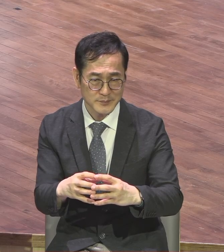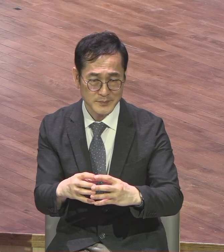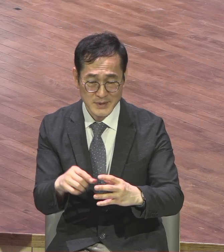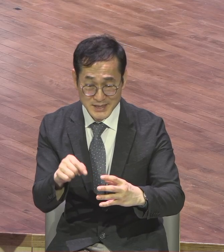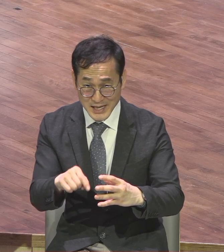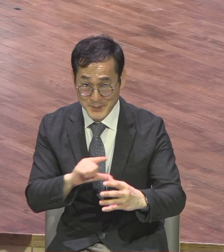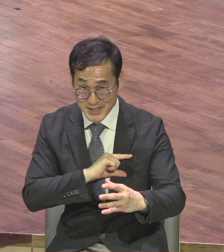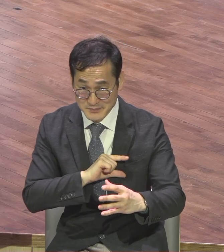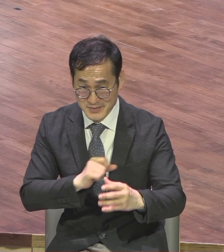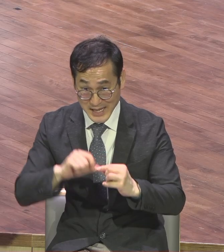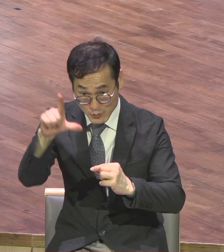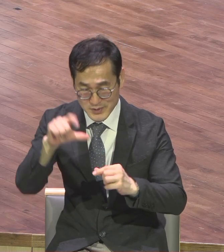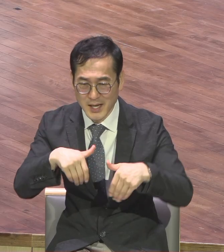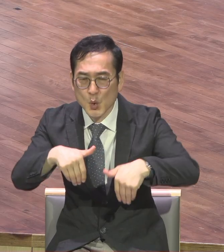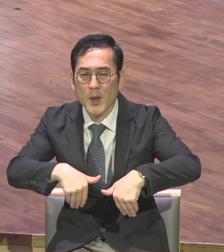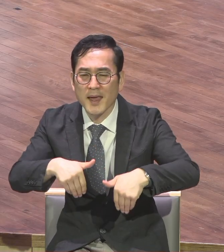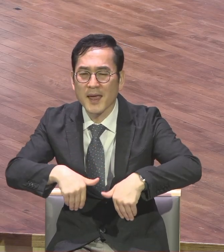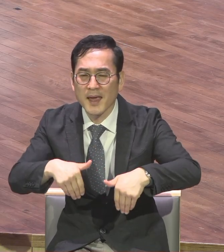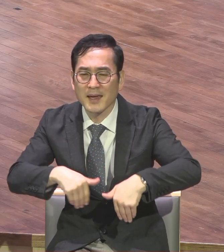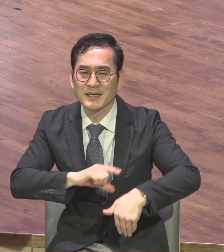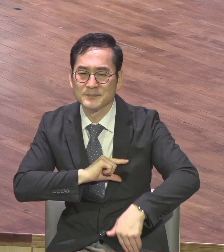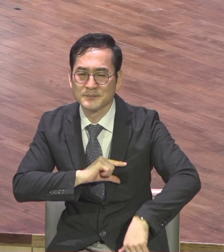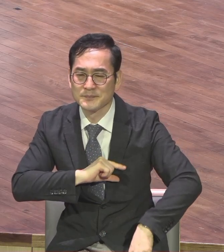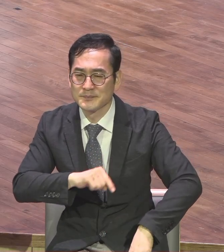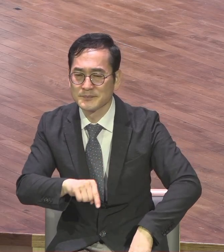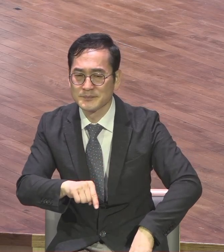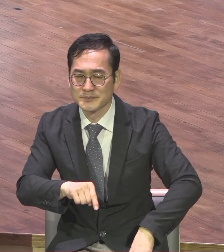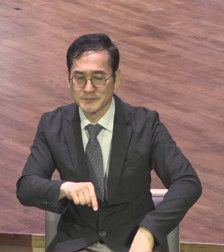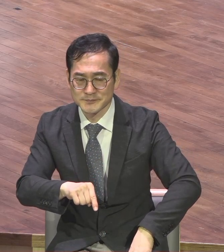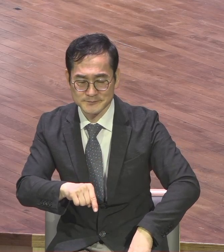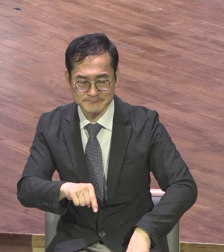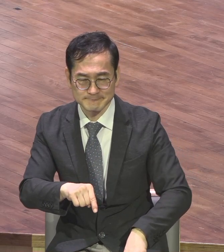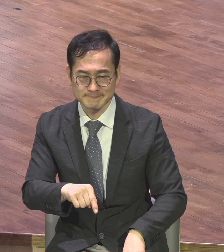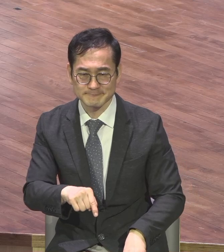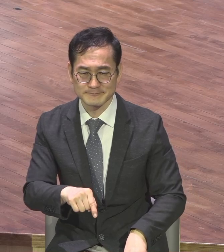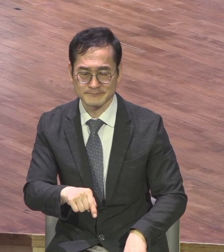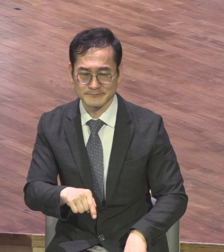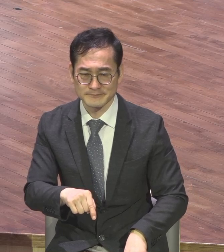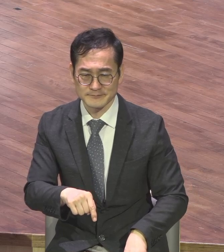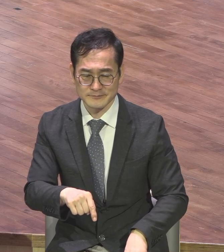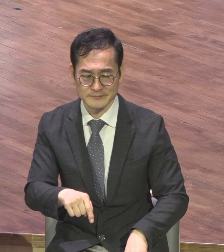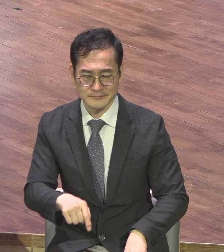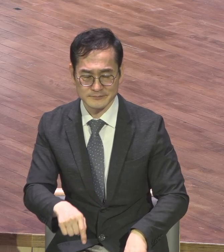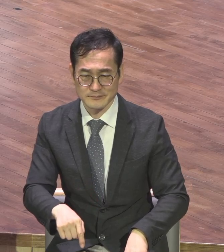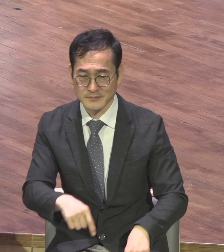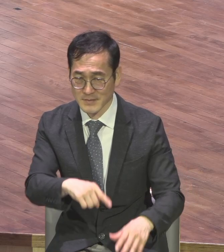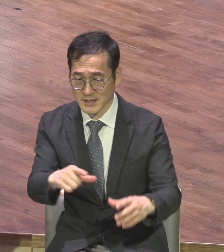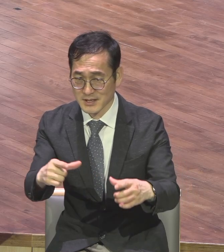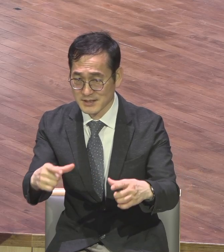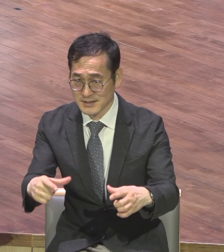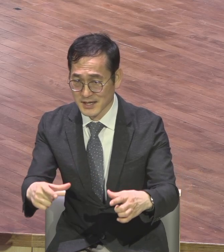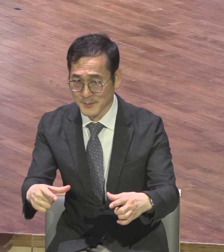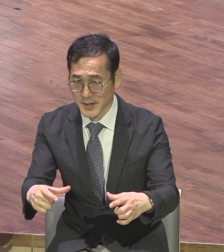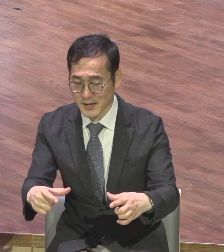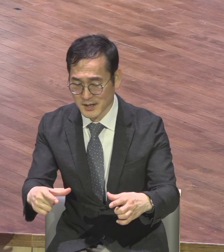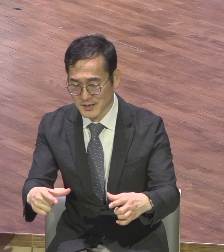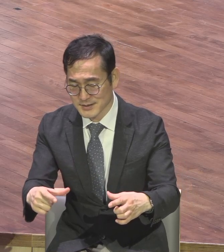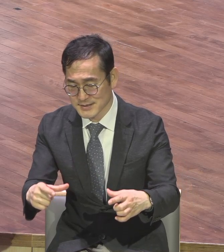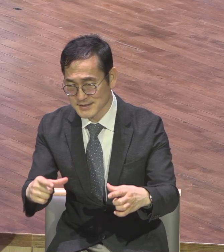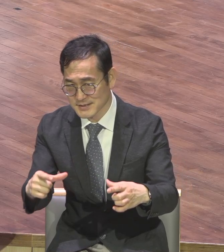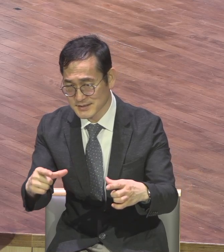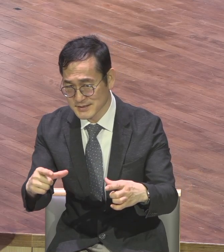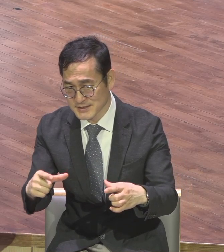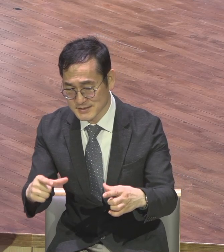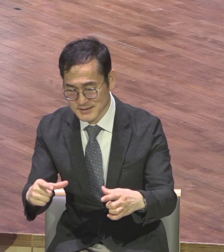이름 노예들이요. 노예 이름들인데 이들은 다른 형제들과 함께 특별한 지역이나 직업을 기준으로